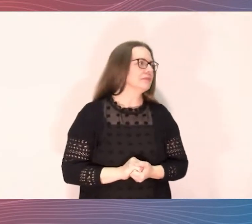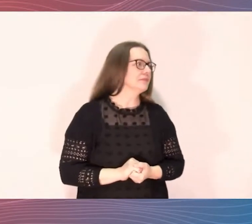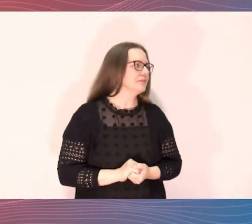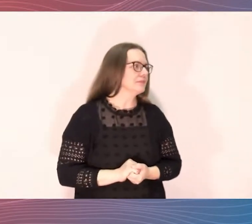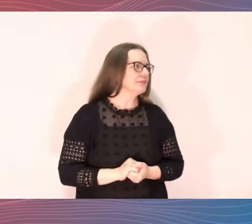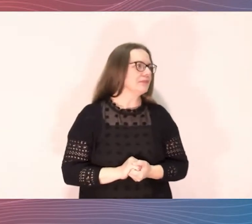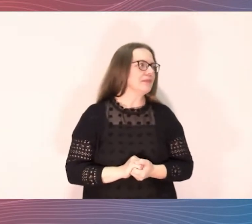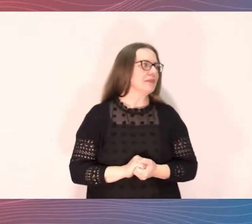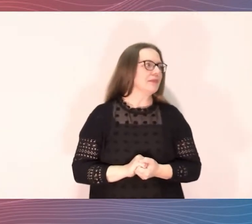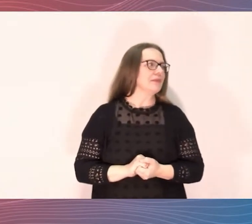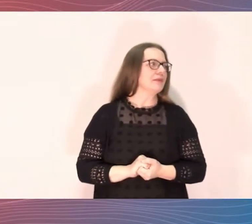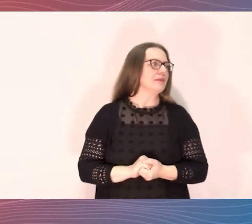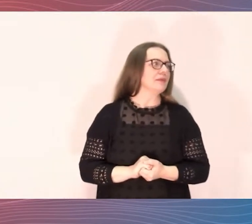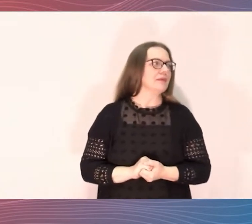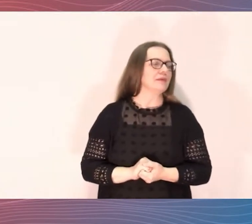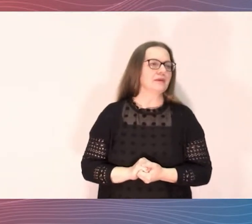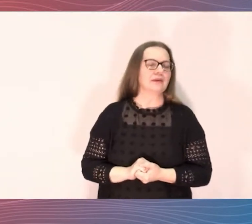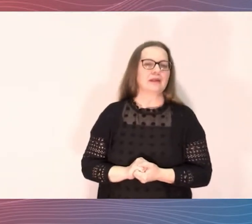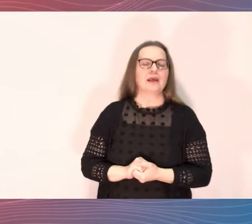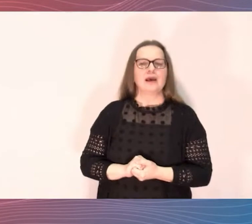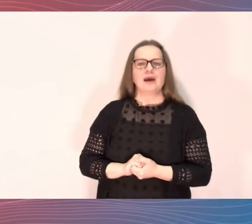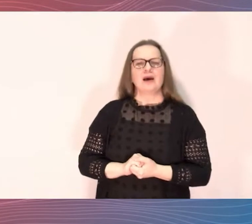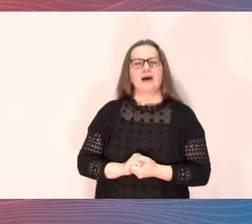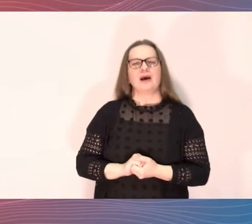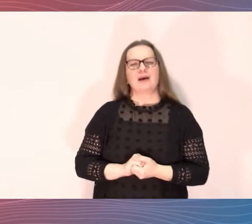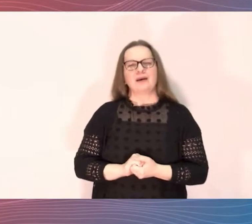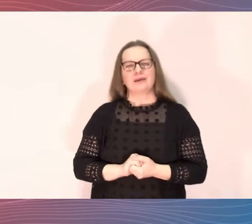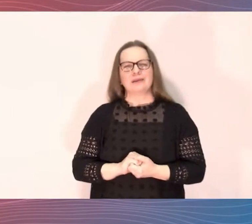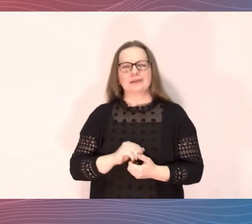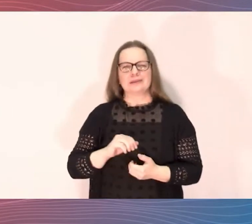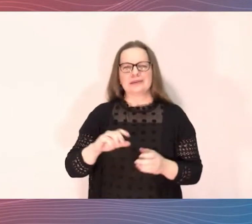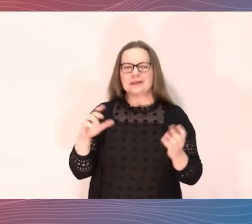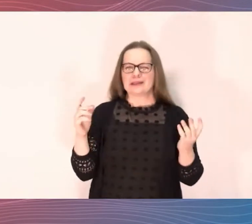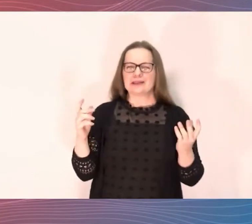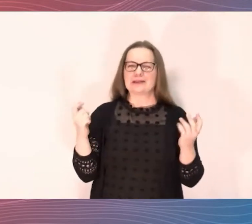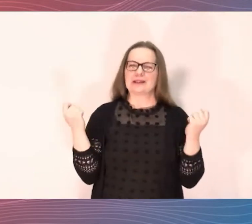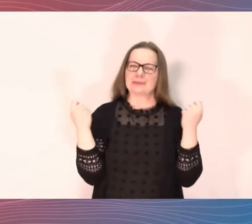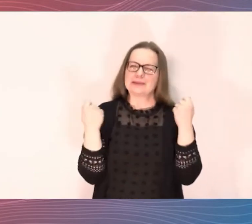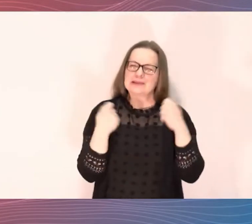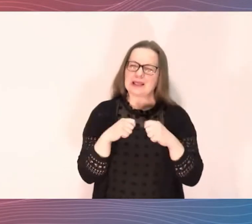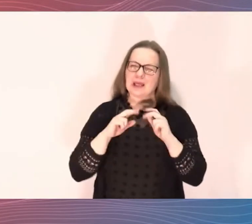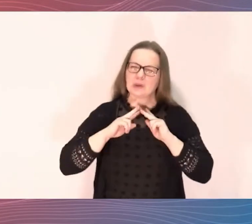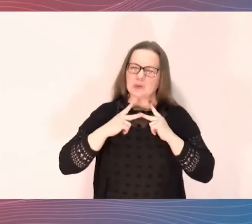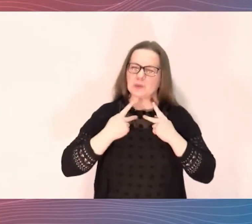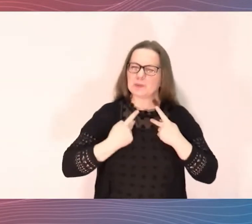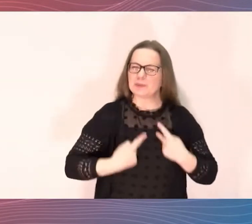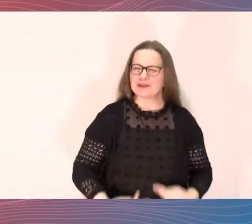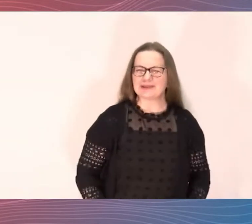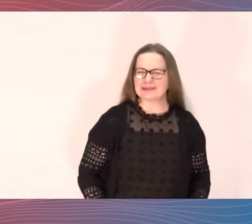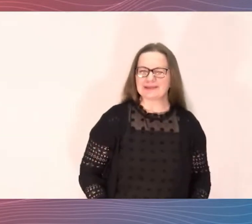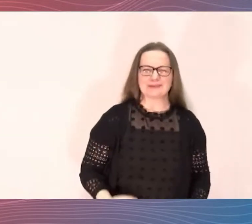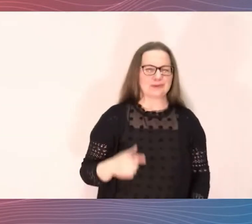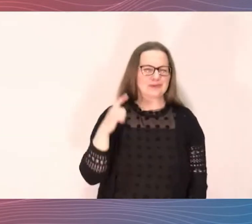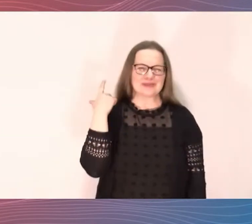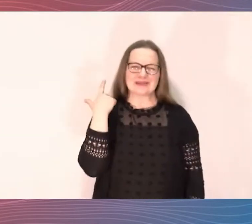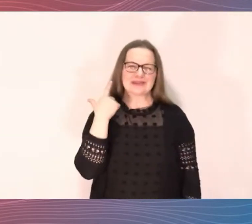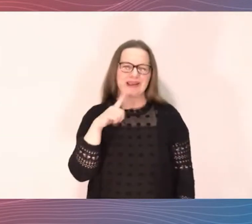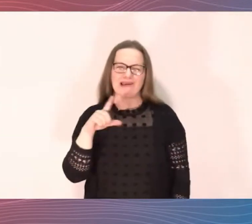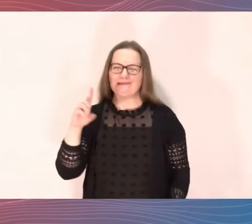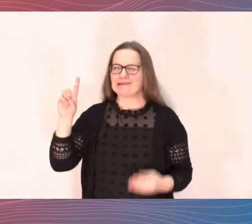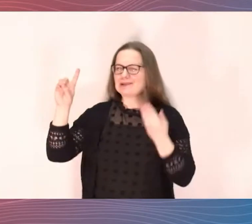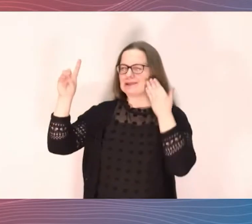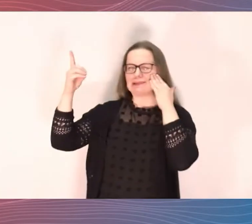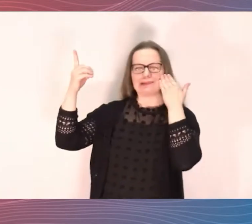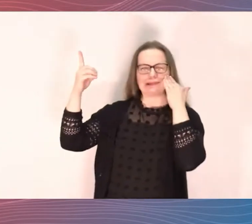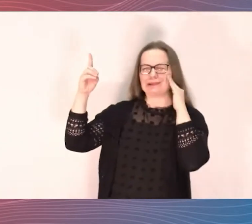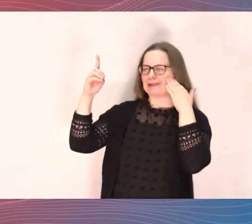humana, tem a capacidade de entender Deus. Se alguém entendesse Deus, ele seria Deus.